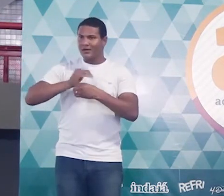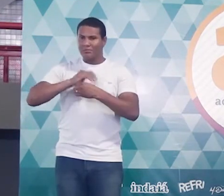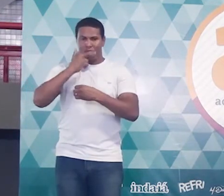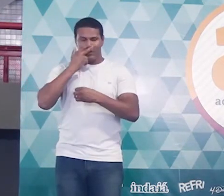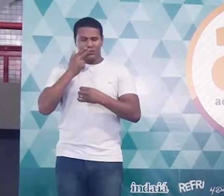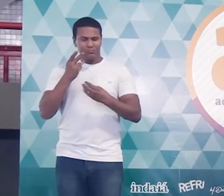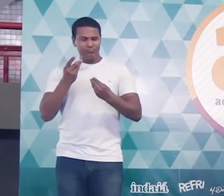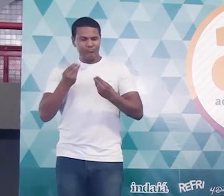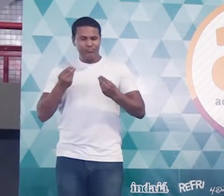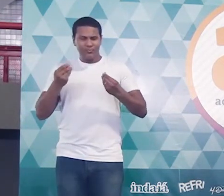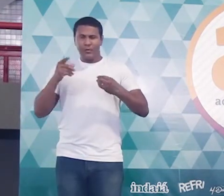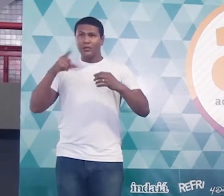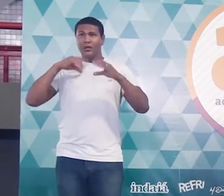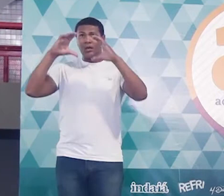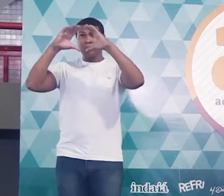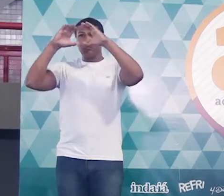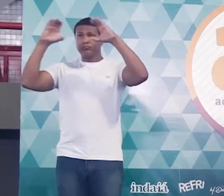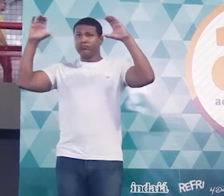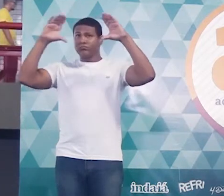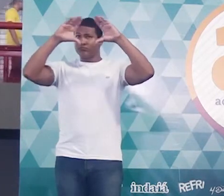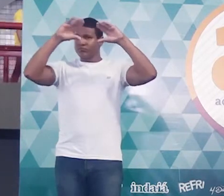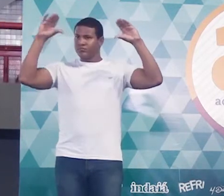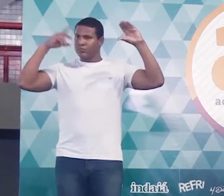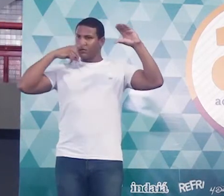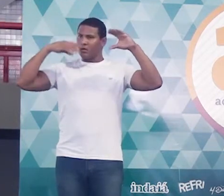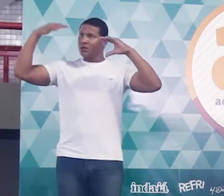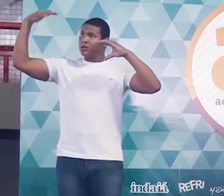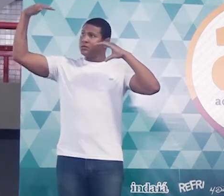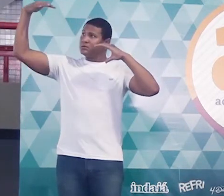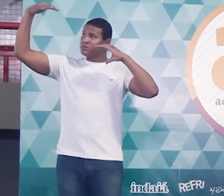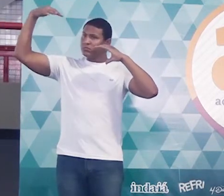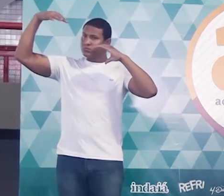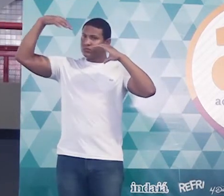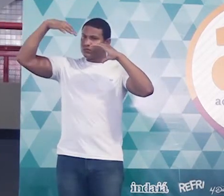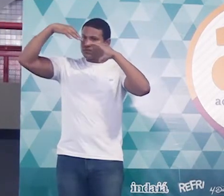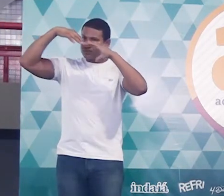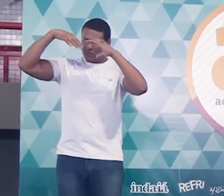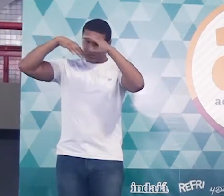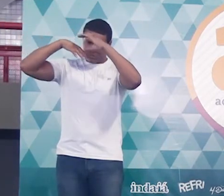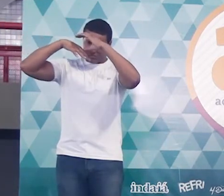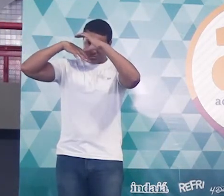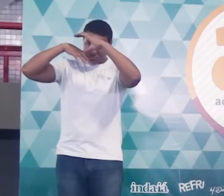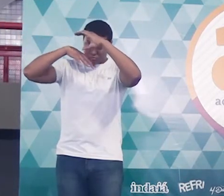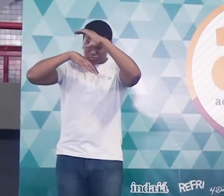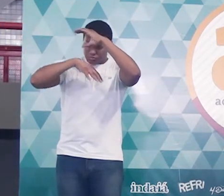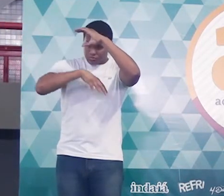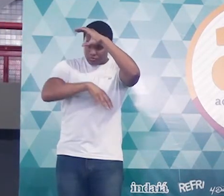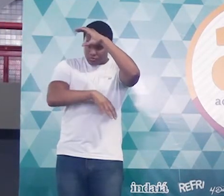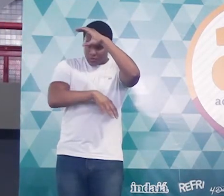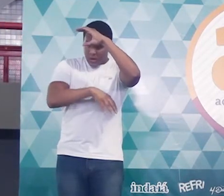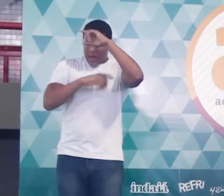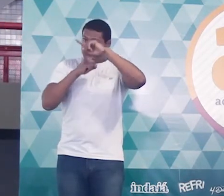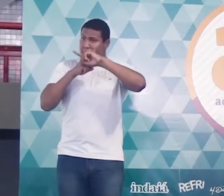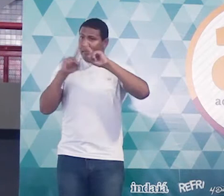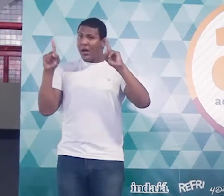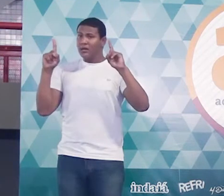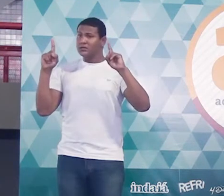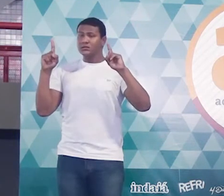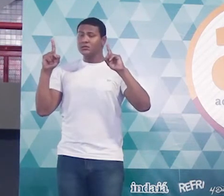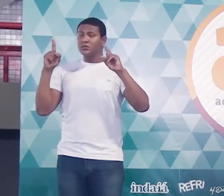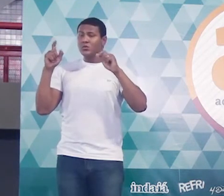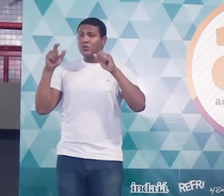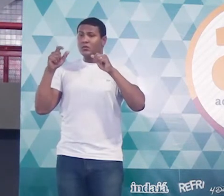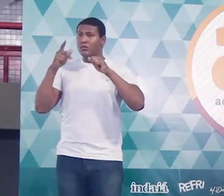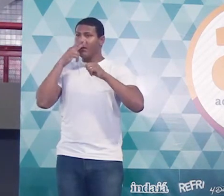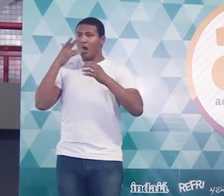as nuvens, mas o calor, por bater nas partes internas, o calor não conseguia se dissipar, porque quando ele